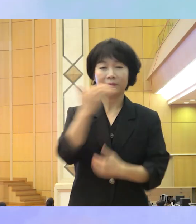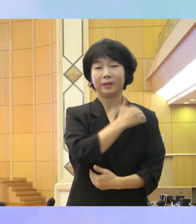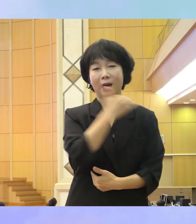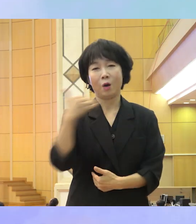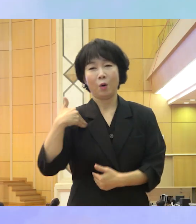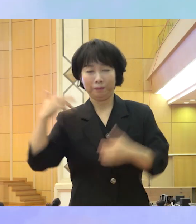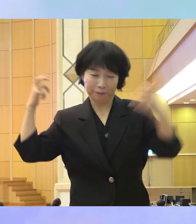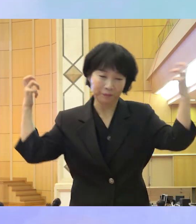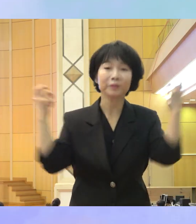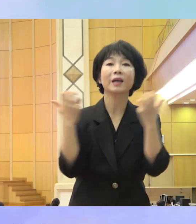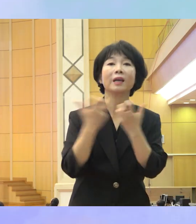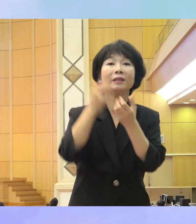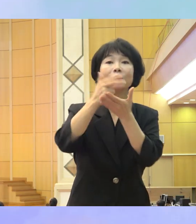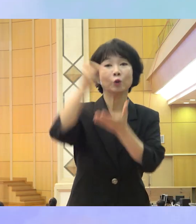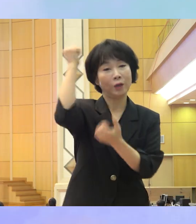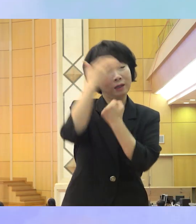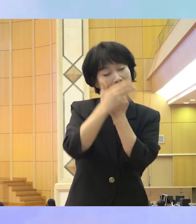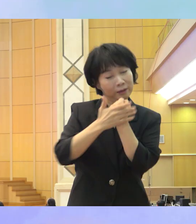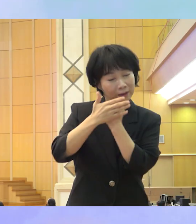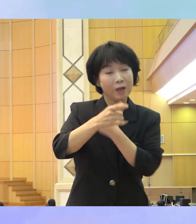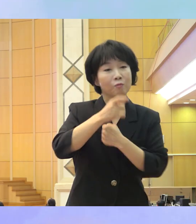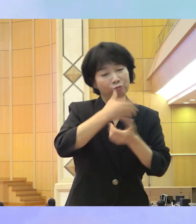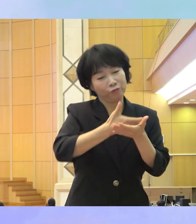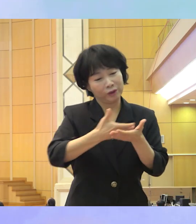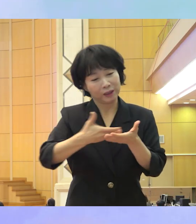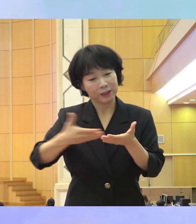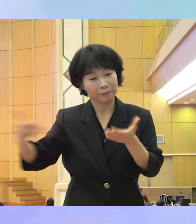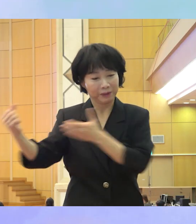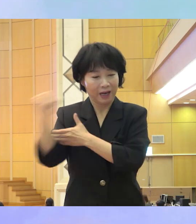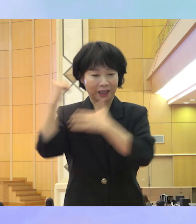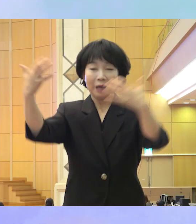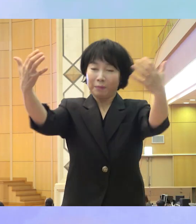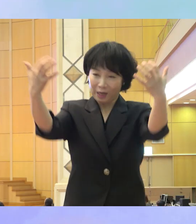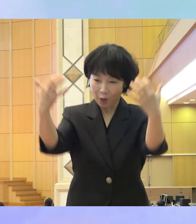차고 넘치는 주의 은혜의 물결